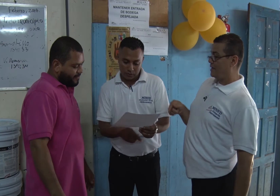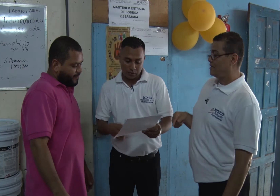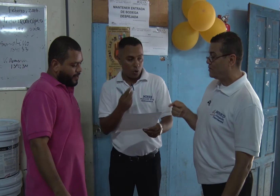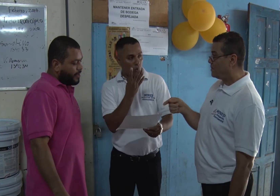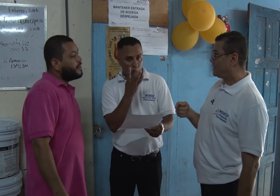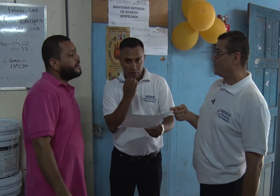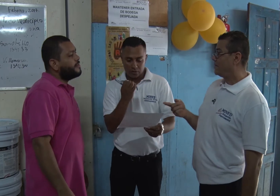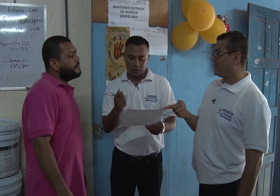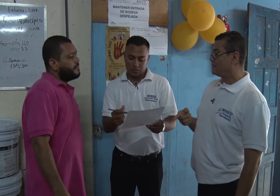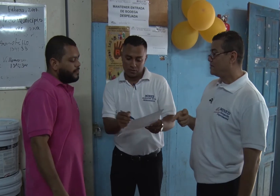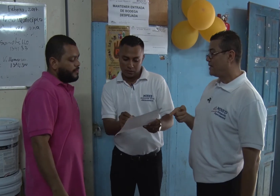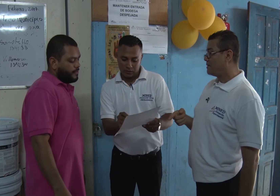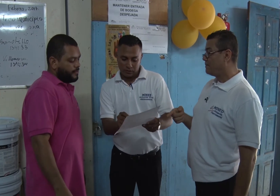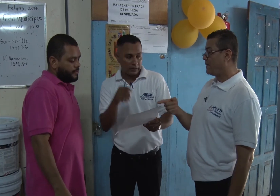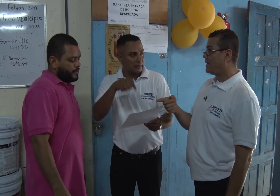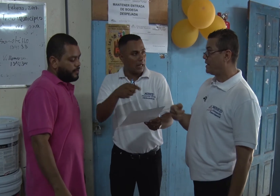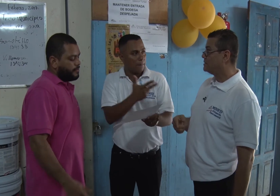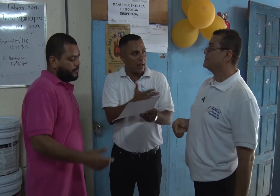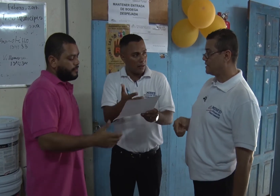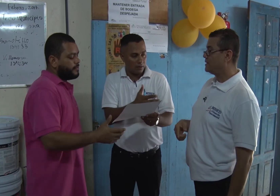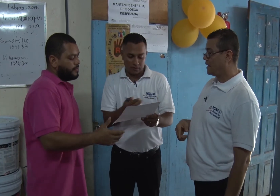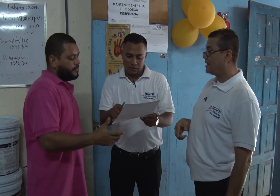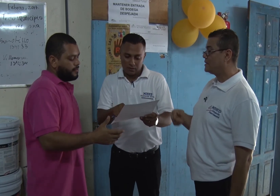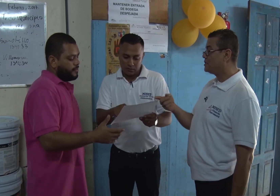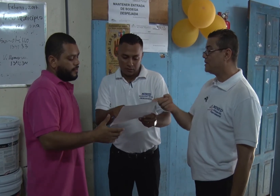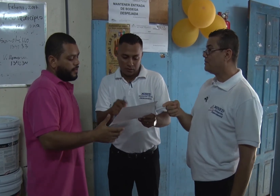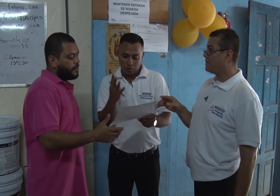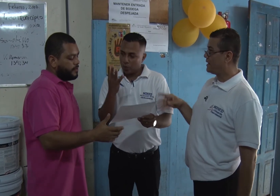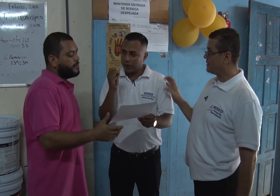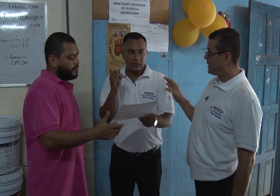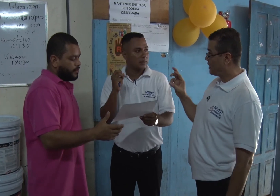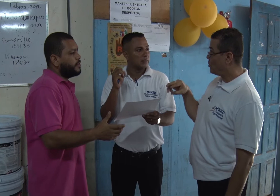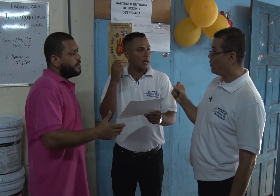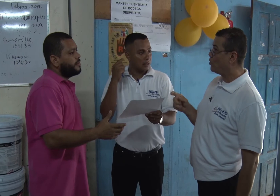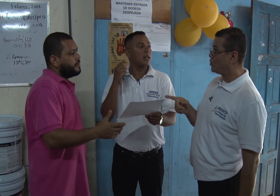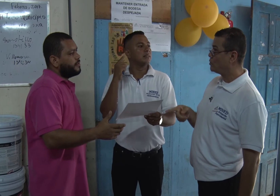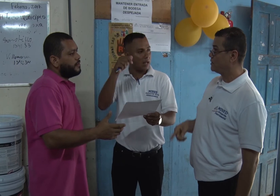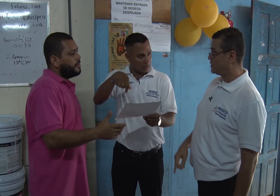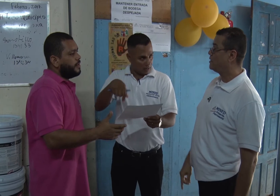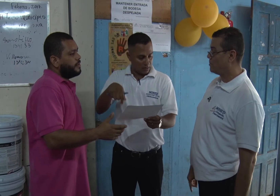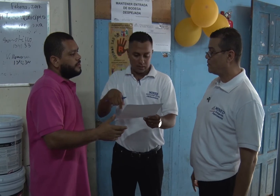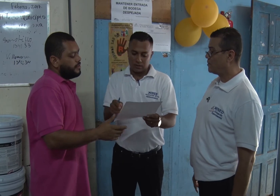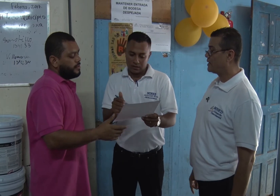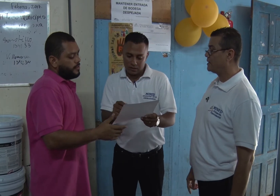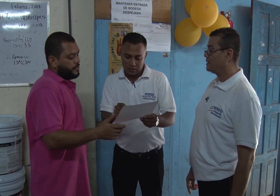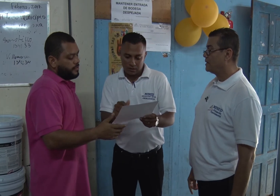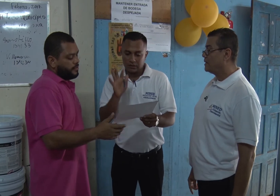Eso lo mandaron de la Nacional para de Chichigalpa para la entrega de los módulos. De los módulos aquí.